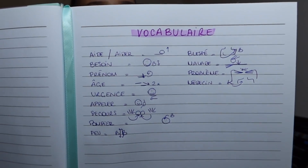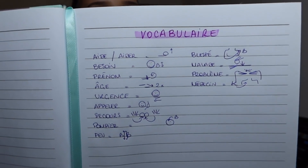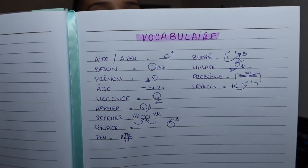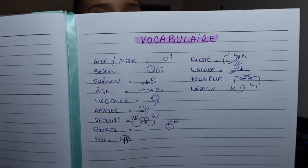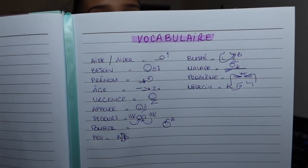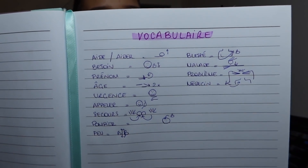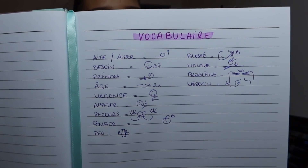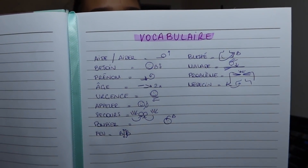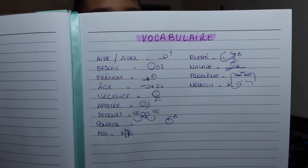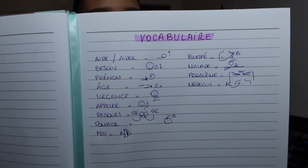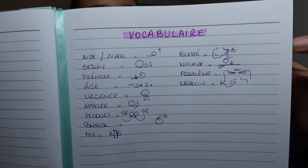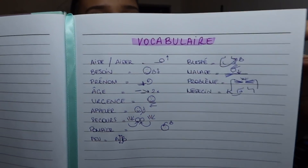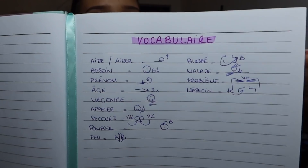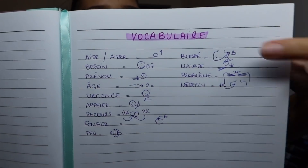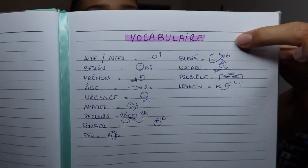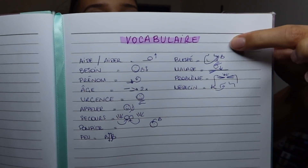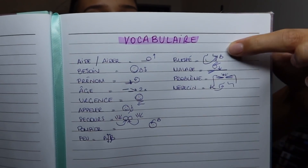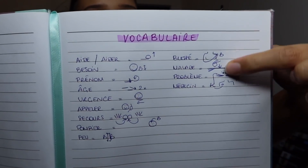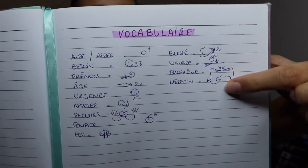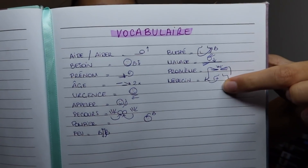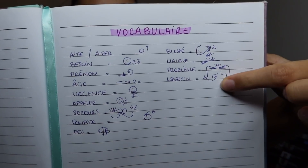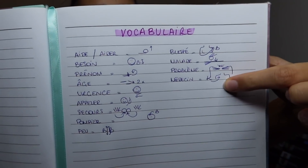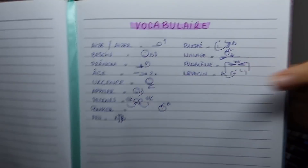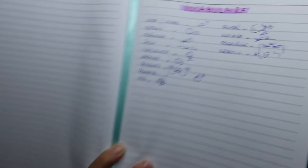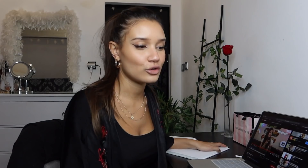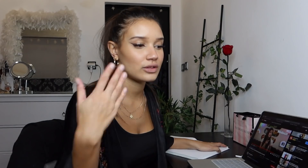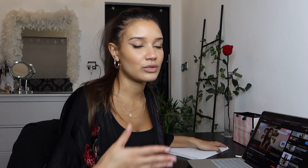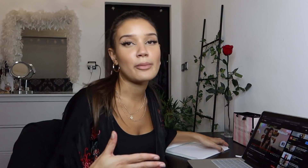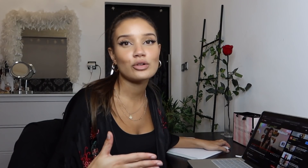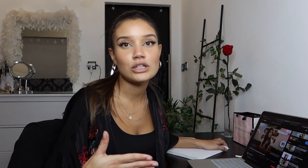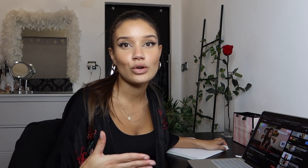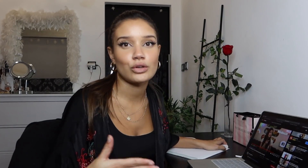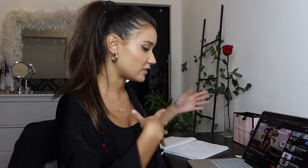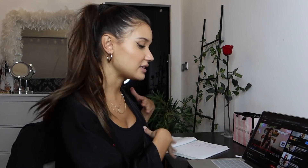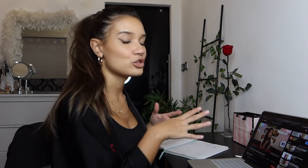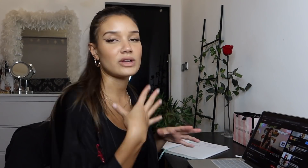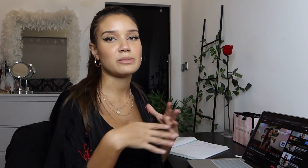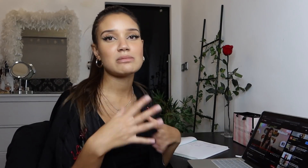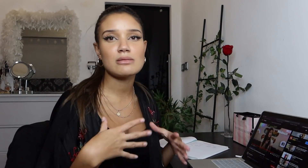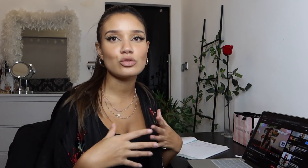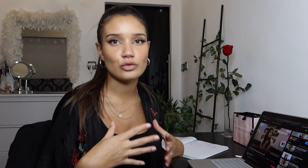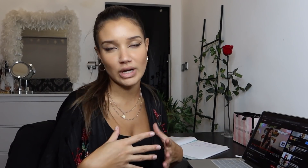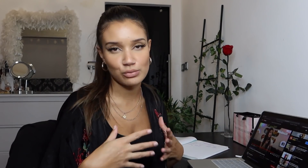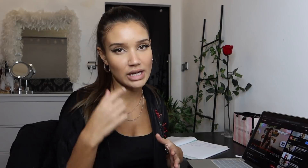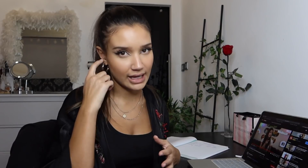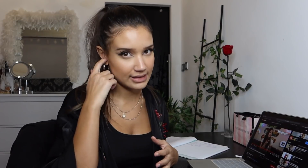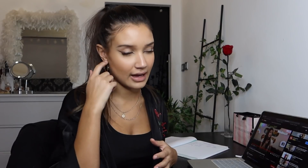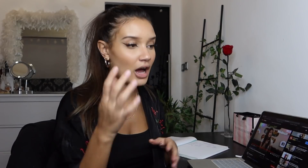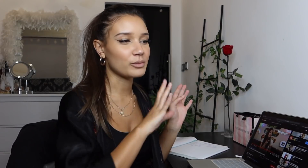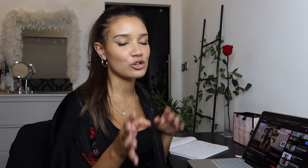Le vocabulaire les gars, regardez comment je suis obligée de traduire les mots. Quand on apprend une langue, c'est facile de se faire des petits mémos de vocabulaire etc. On met le mot